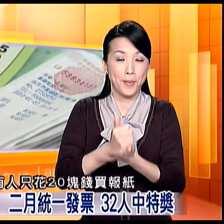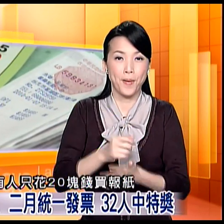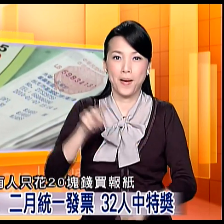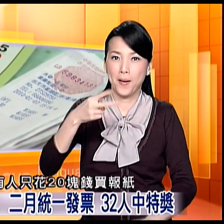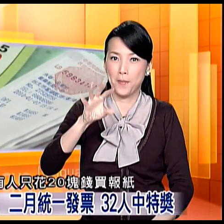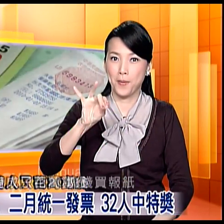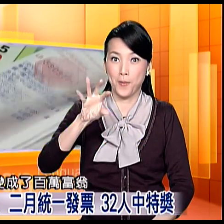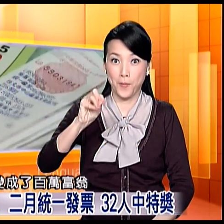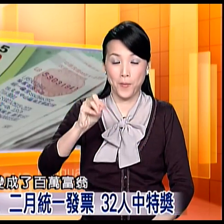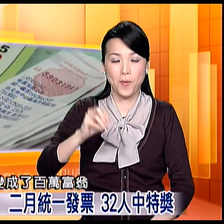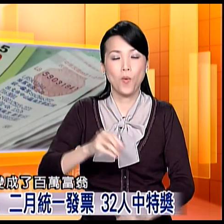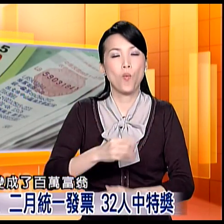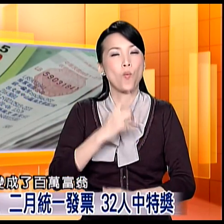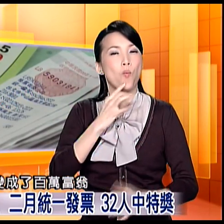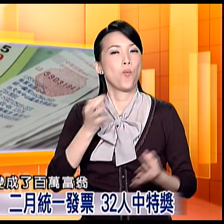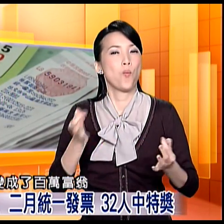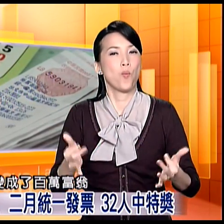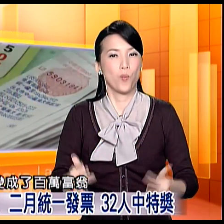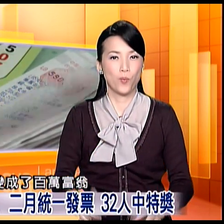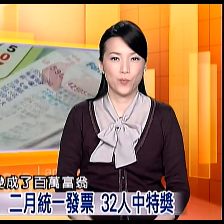纸，就变成了百万富翁。